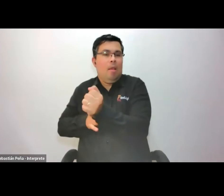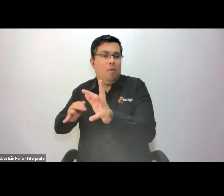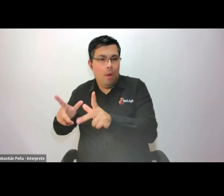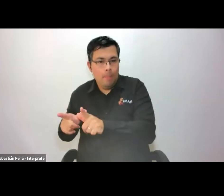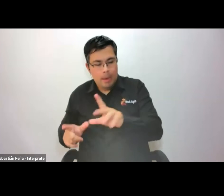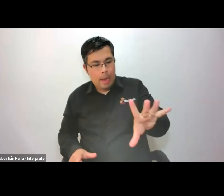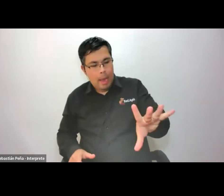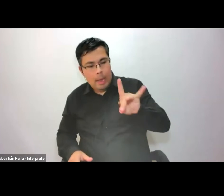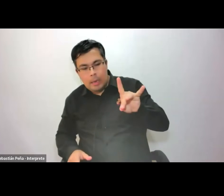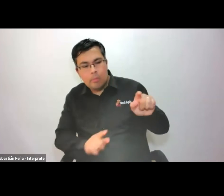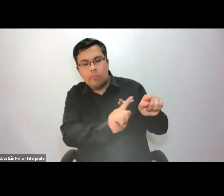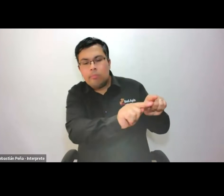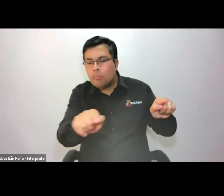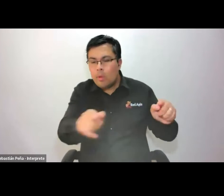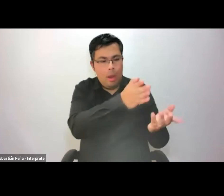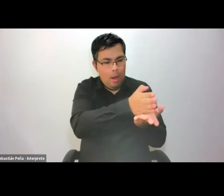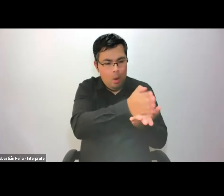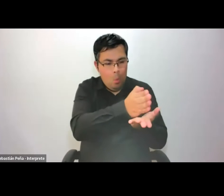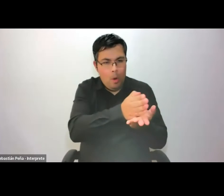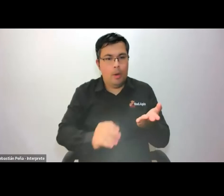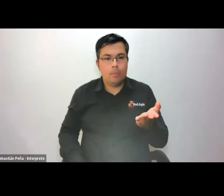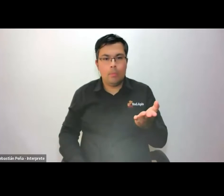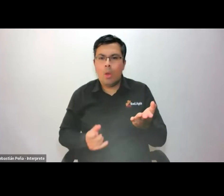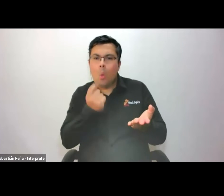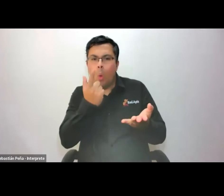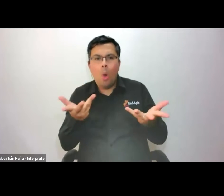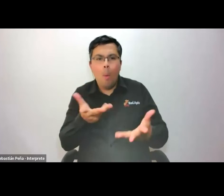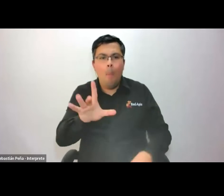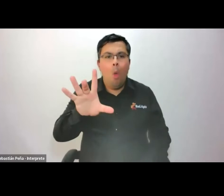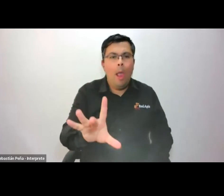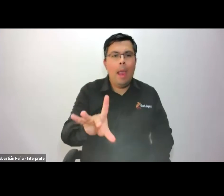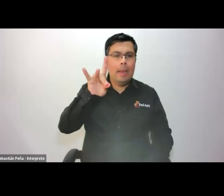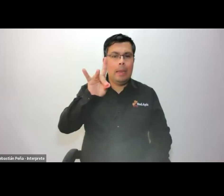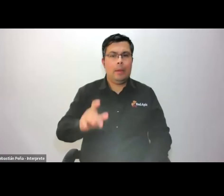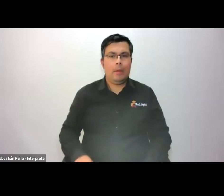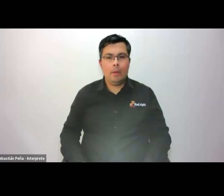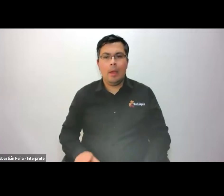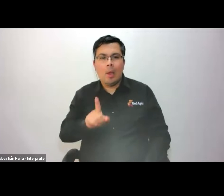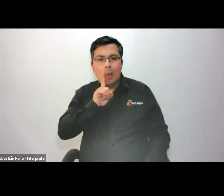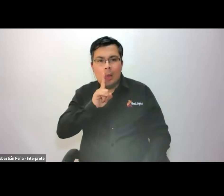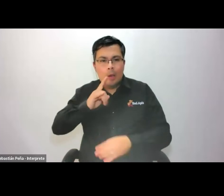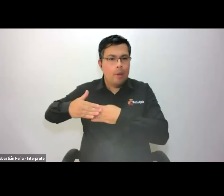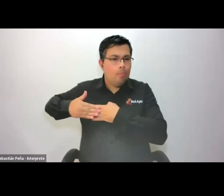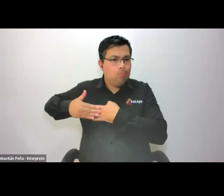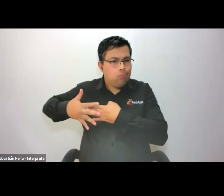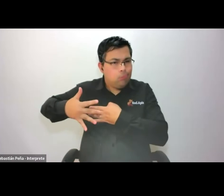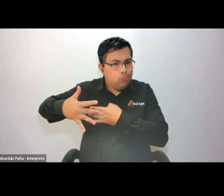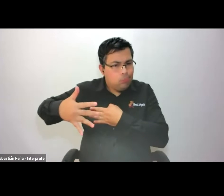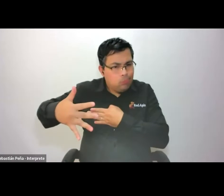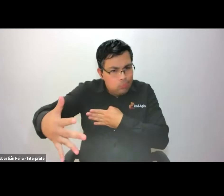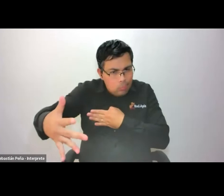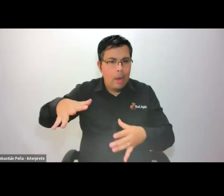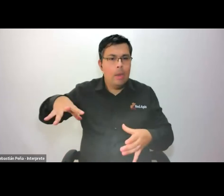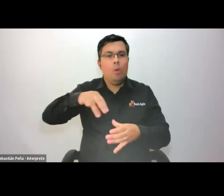de integración escolar o las que tienen una trayectoria desde una perspectiva más inclusiva. Entonces, cuando nosotros hacemos